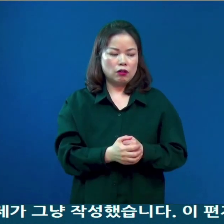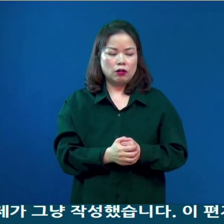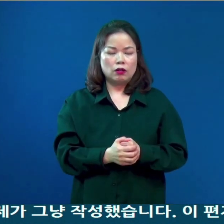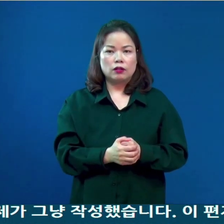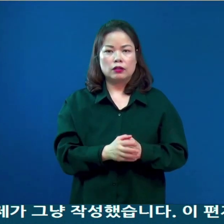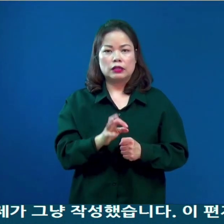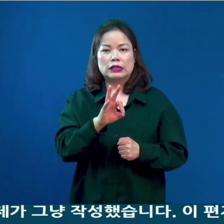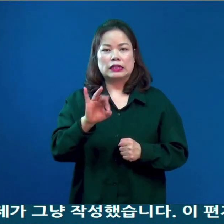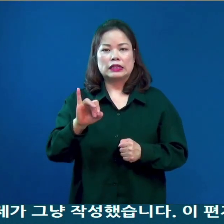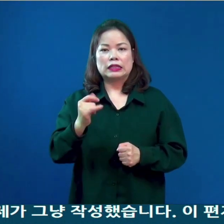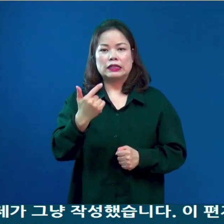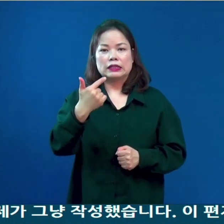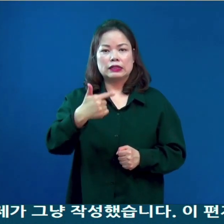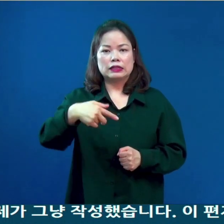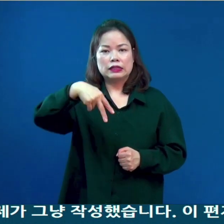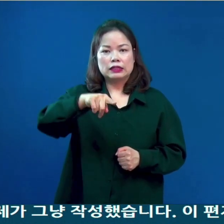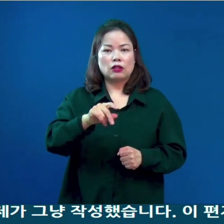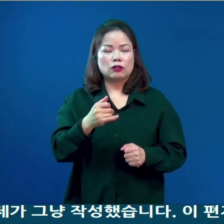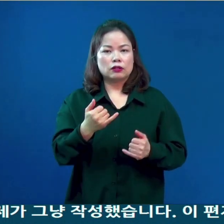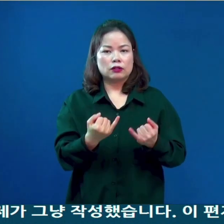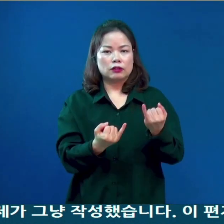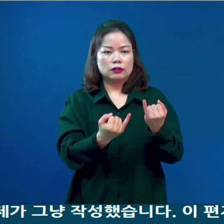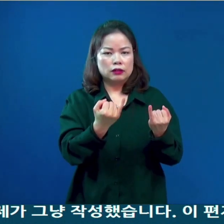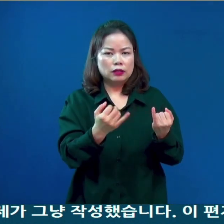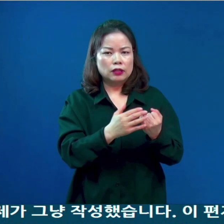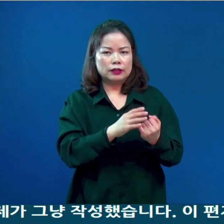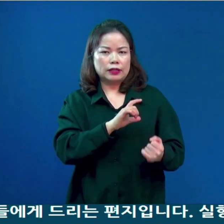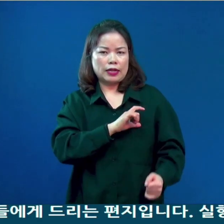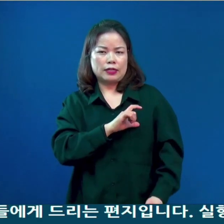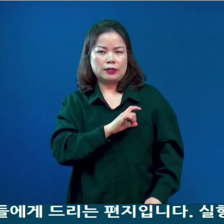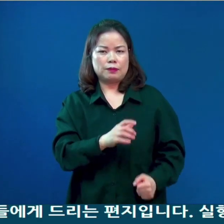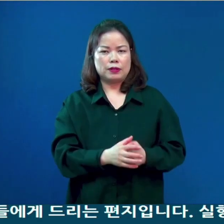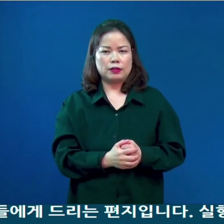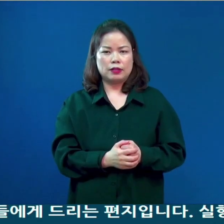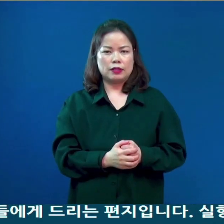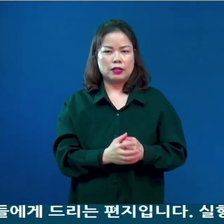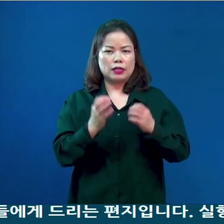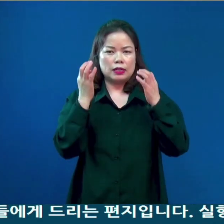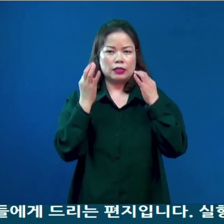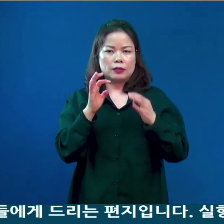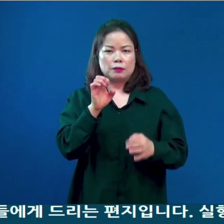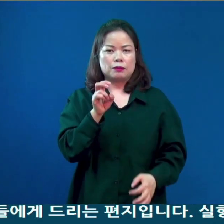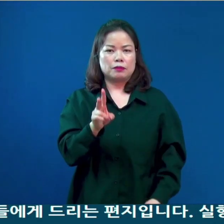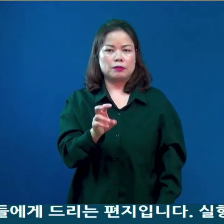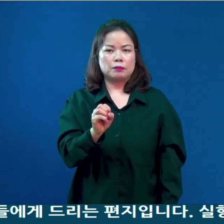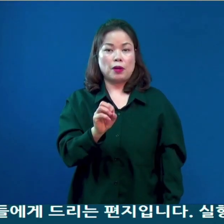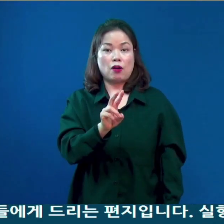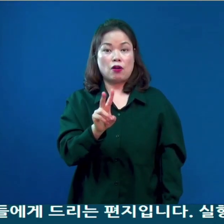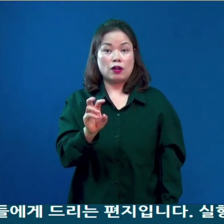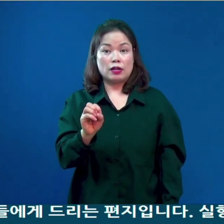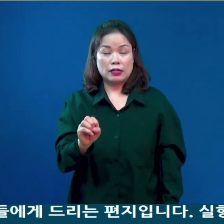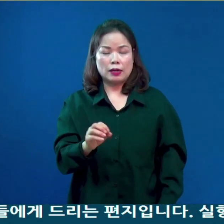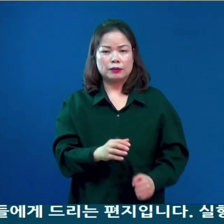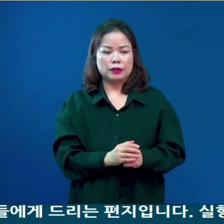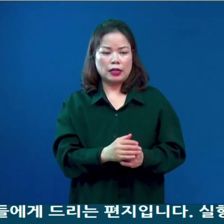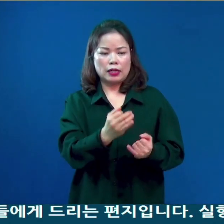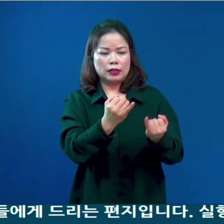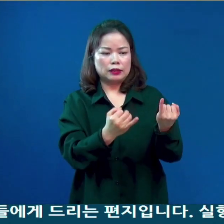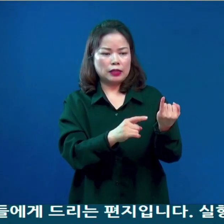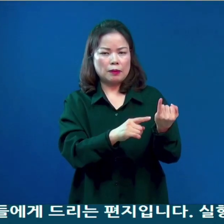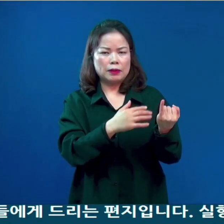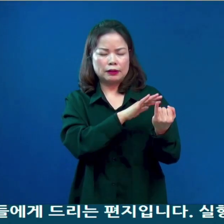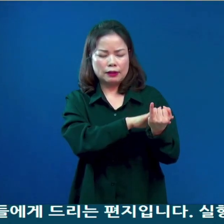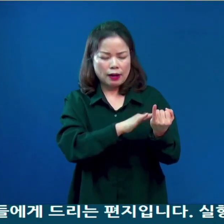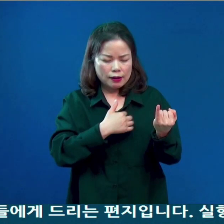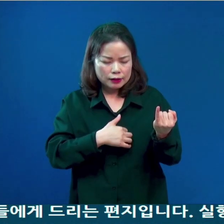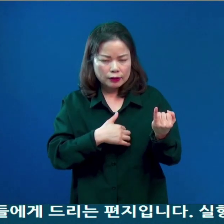이은성 자매님 안녕하십니까? 제 이름은 김평양입니다. 자매님을 이렇게 알게 되어